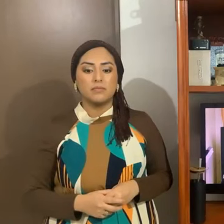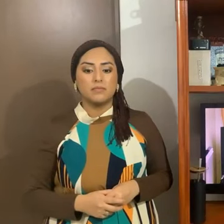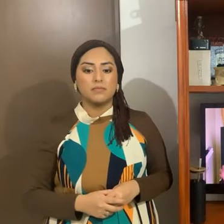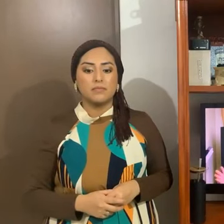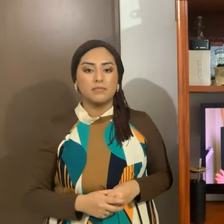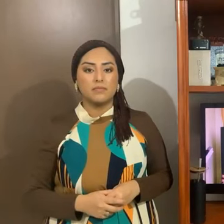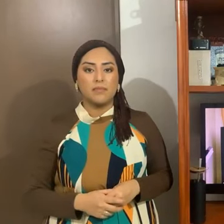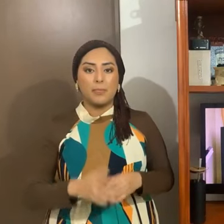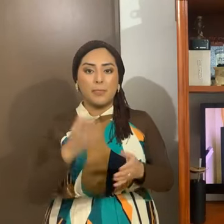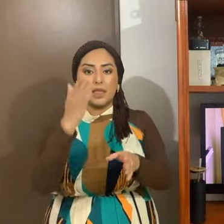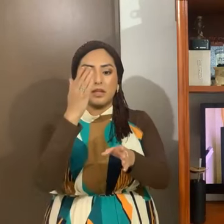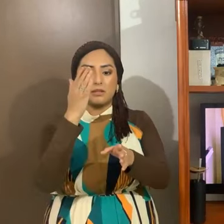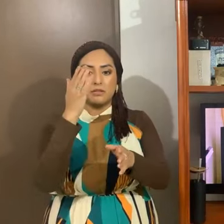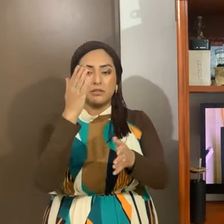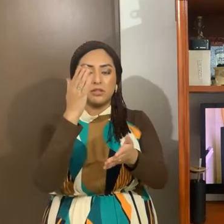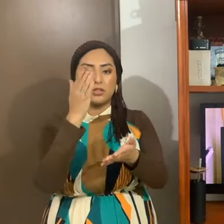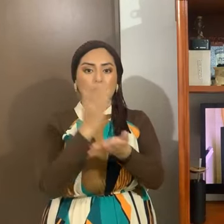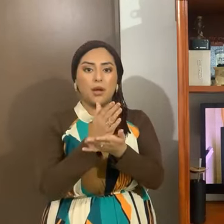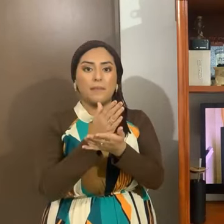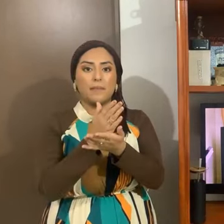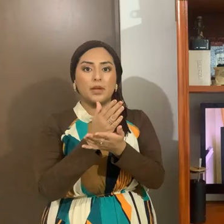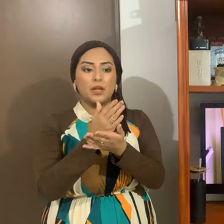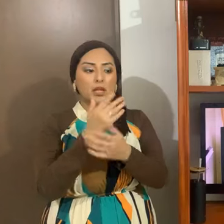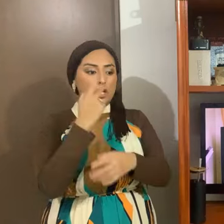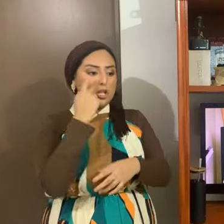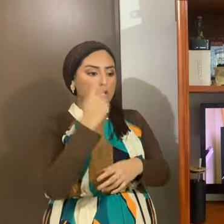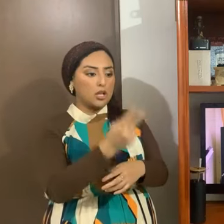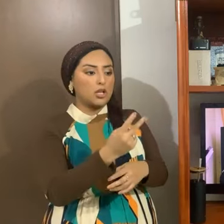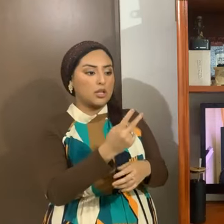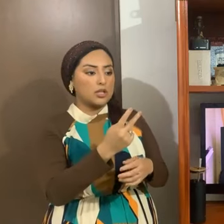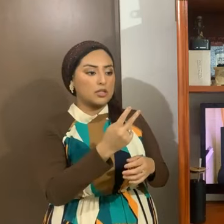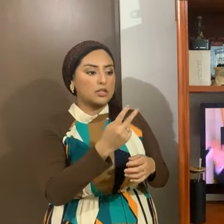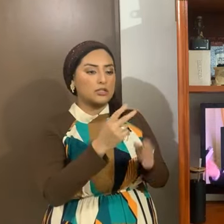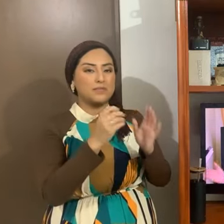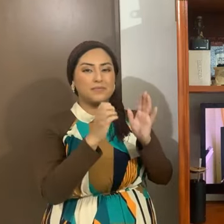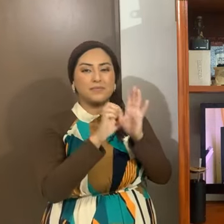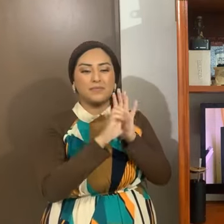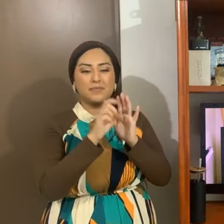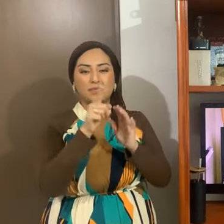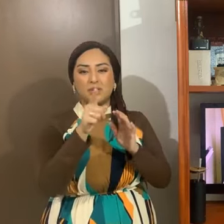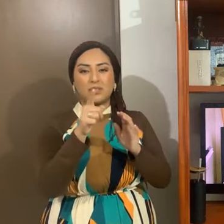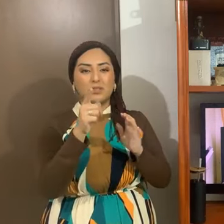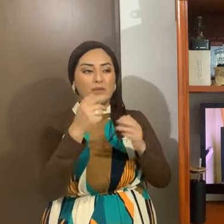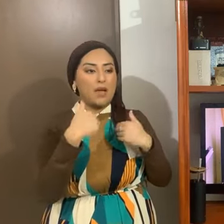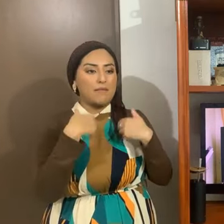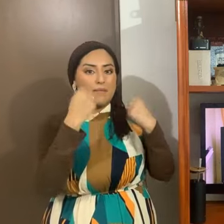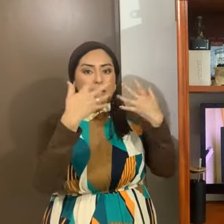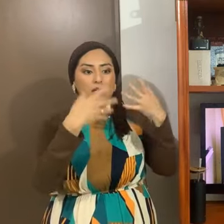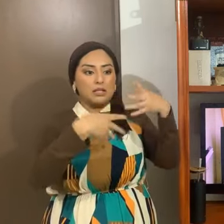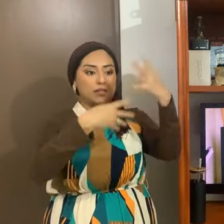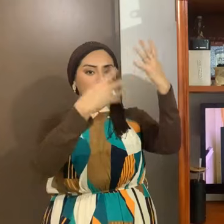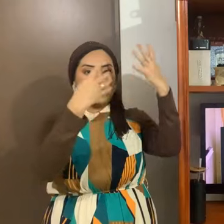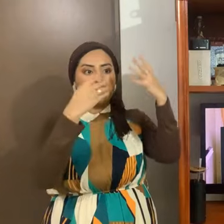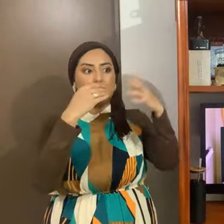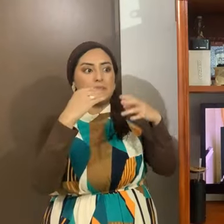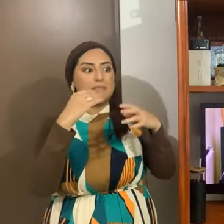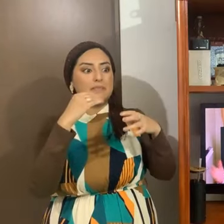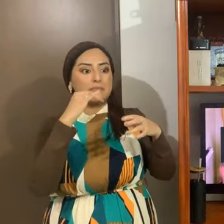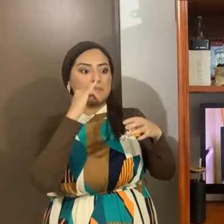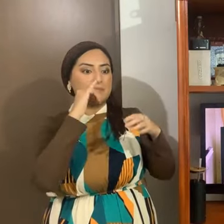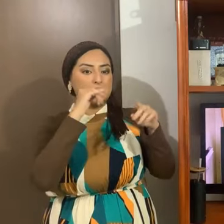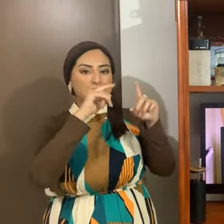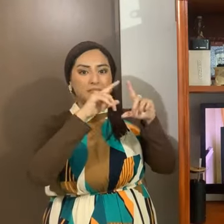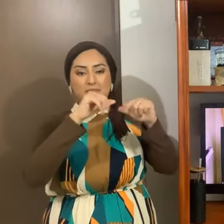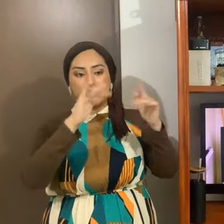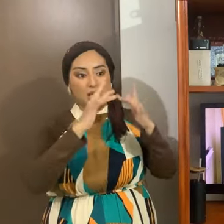Desconéctese de las redes sociales que no sean para estudiar Torah. Si tienes tantas redes sociales, porque cada día hay más, ¿sí?